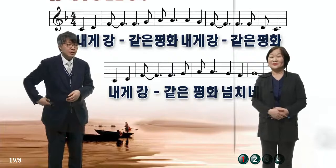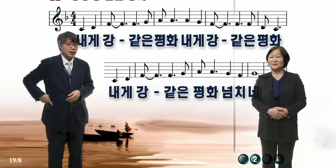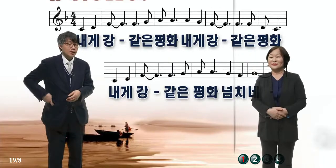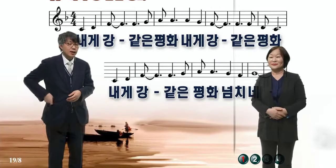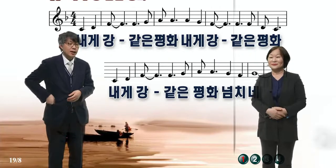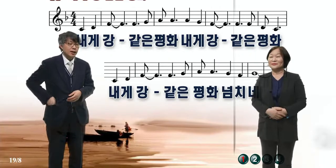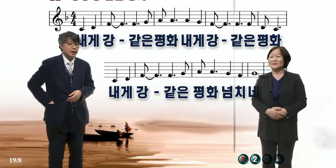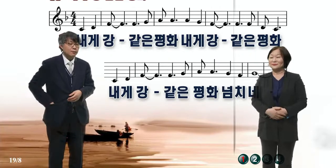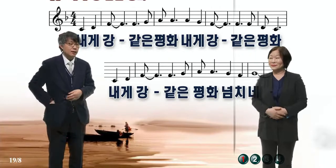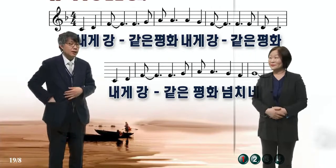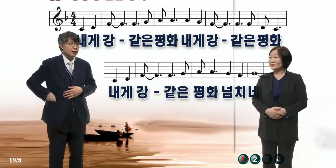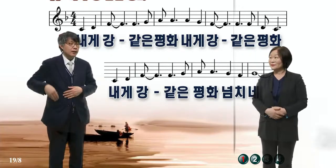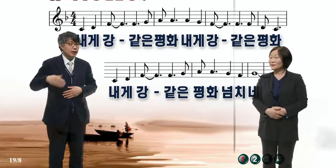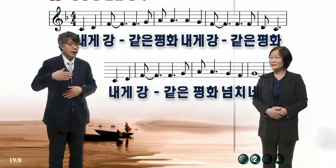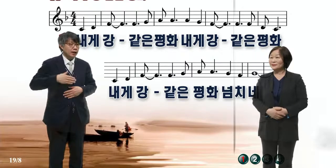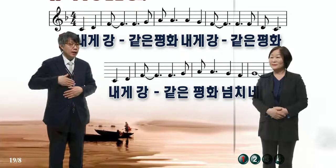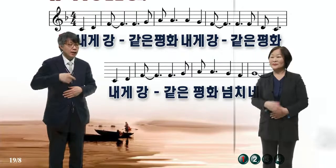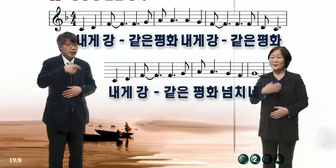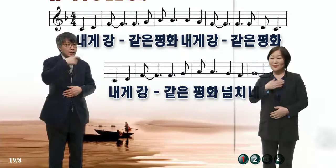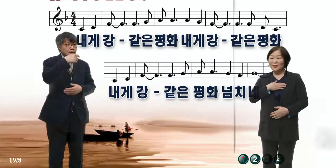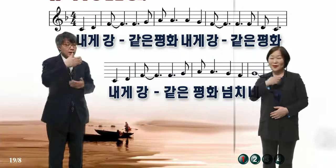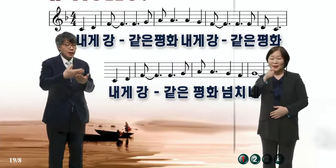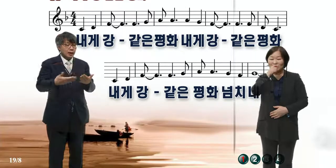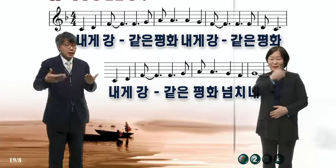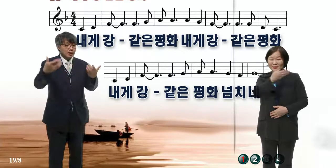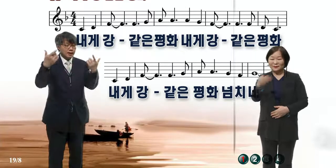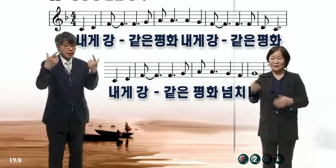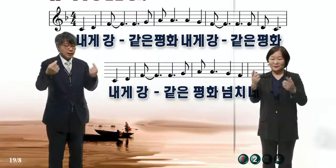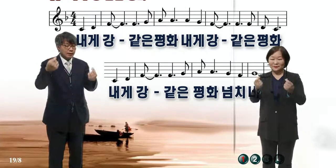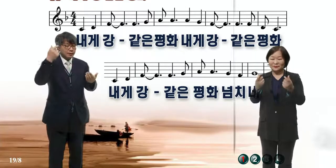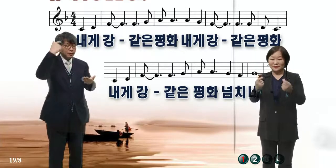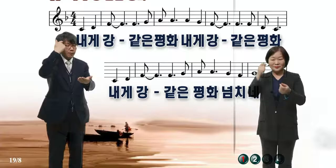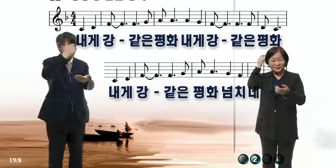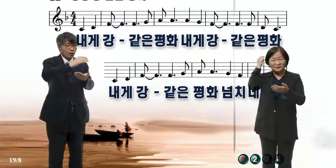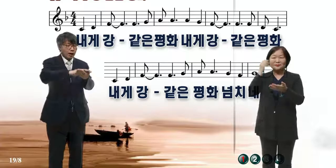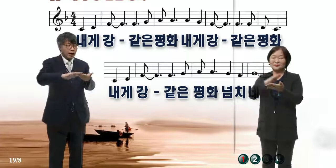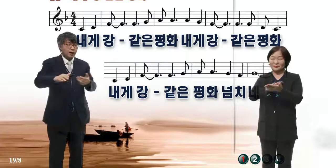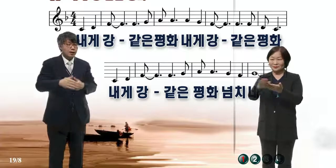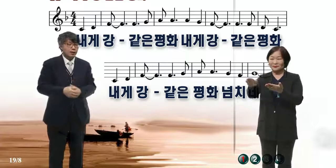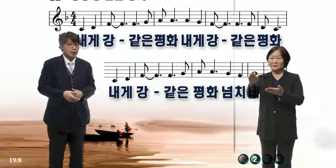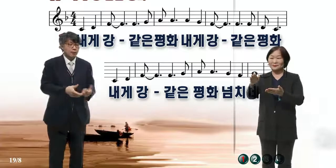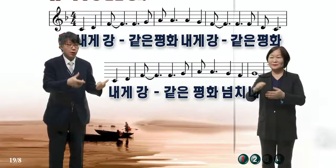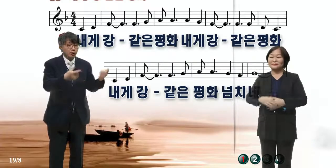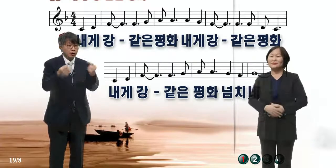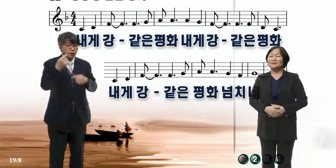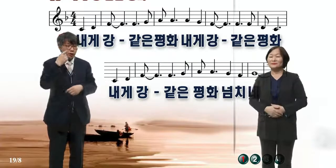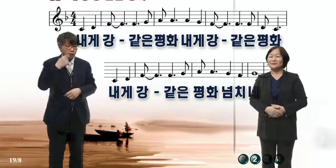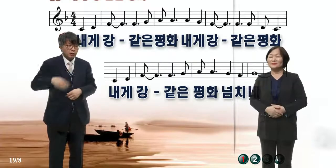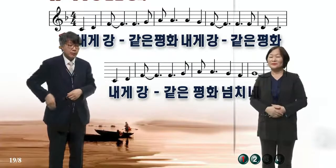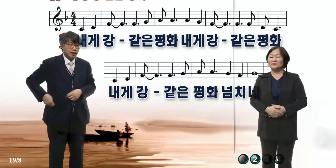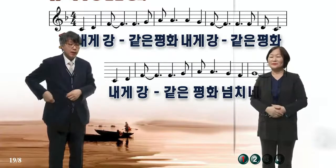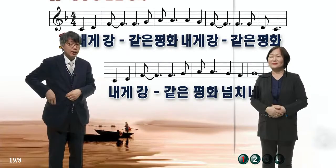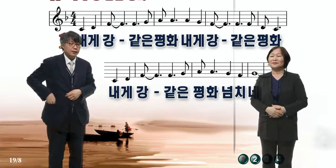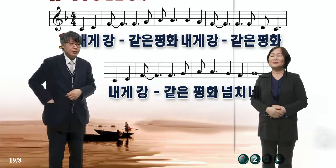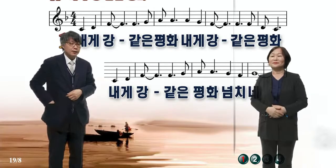자, 내게 강 같은 평화. 내게 강 같은 평화. 같이 한번 해보겠습니다.